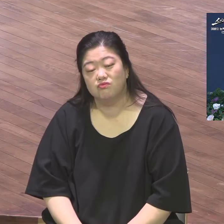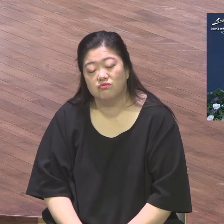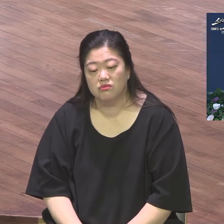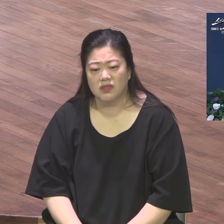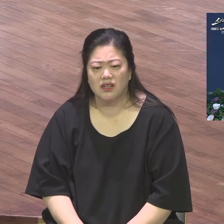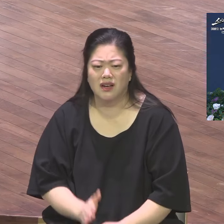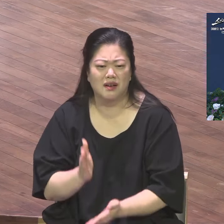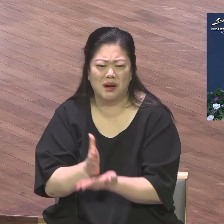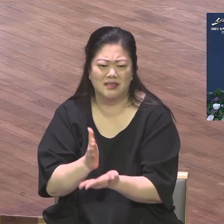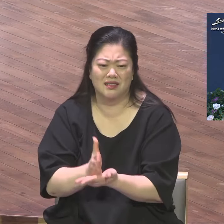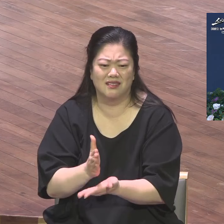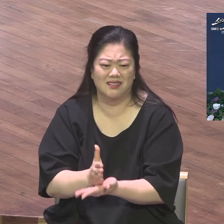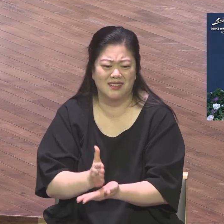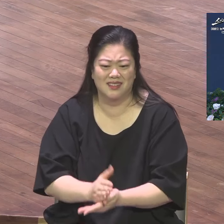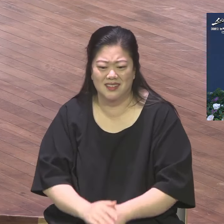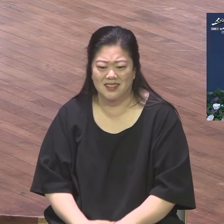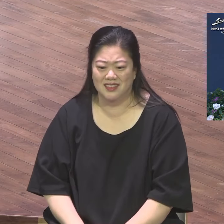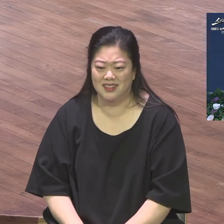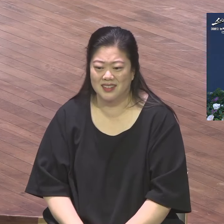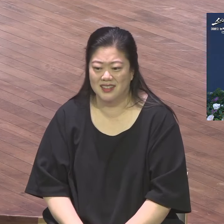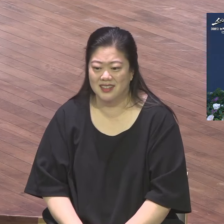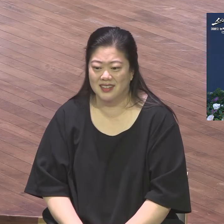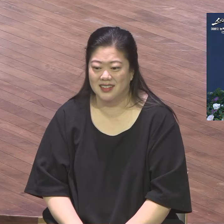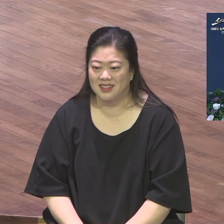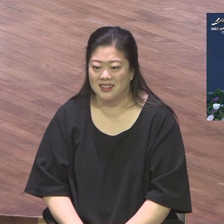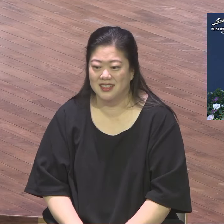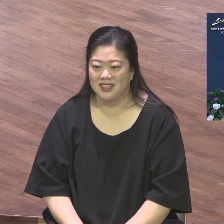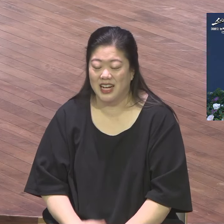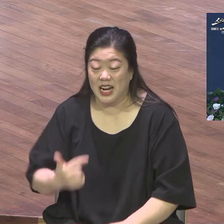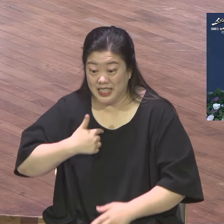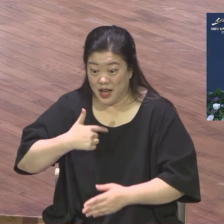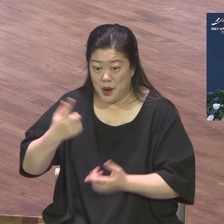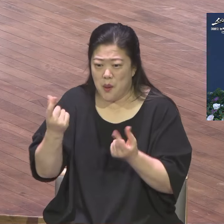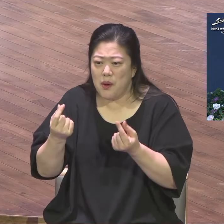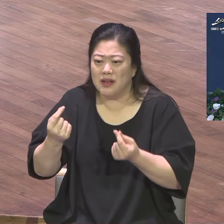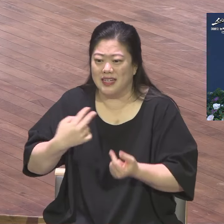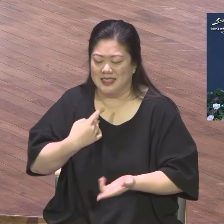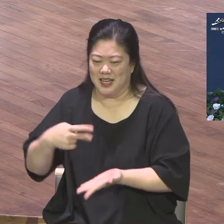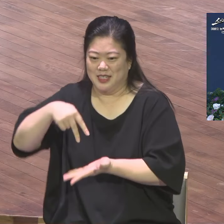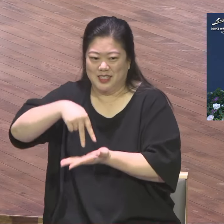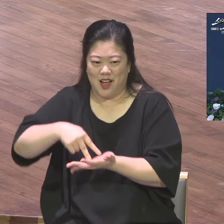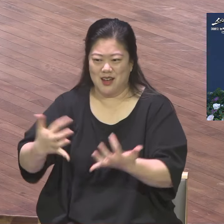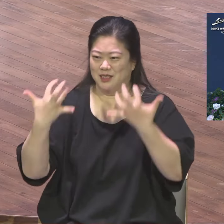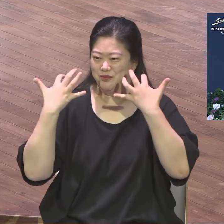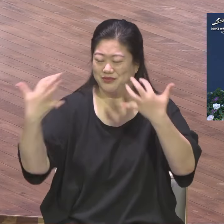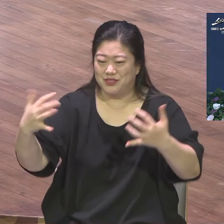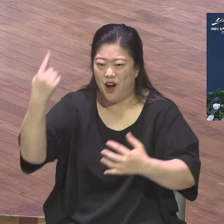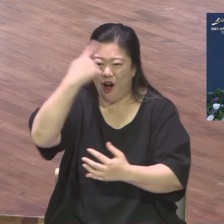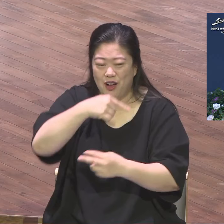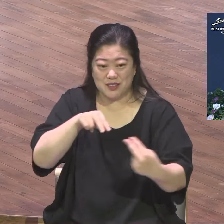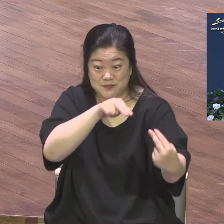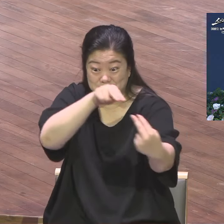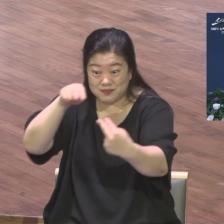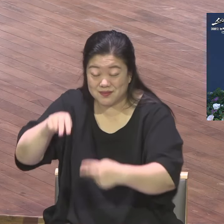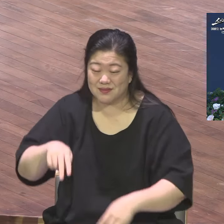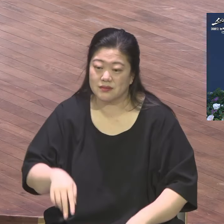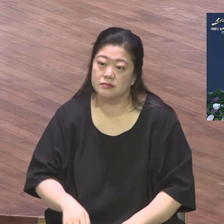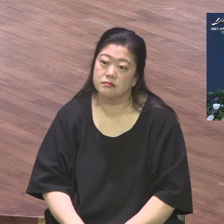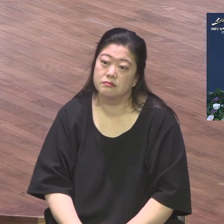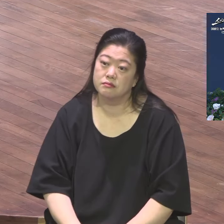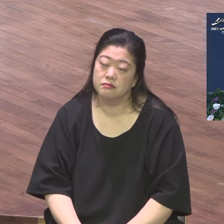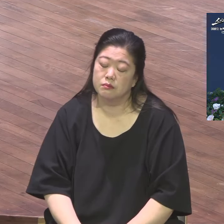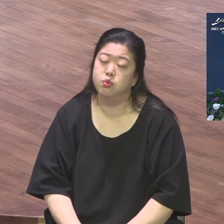기대, 설레임. 이것이야 예배 드리는 맛이 나지, 설교 드리는 맛이 나고, 예배드리는 하는 밥그림이 달라지지요.